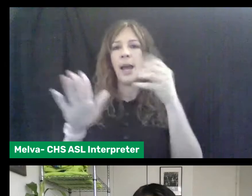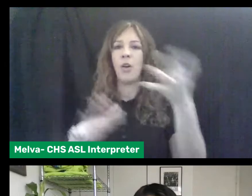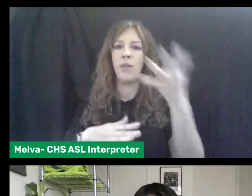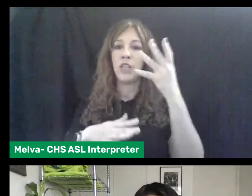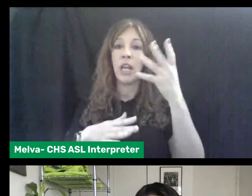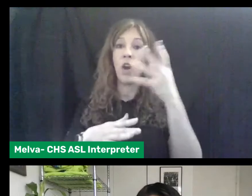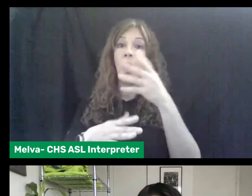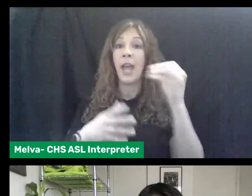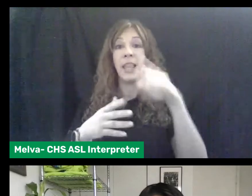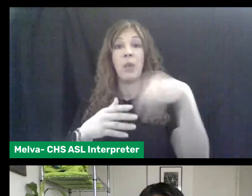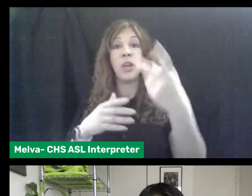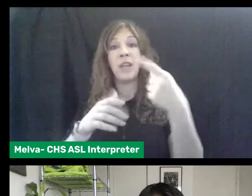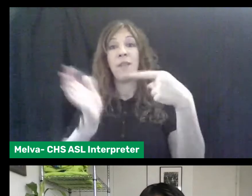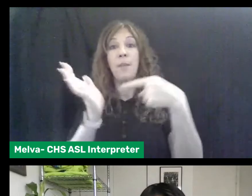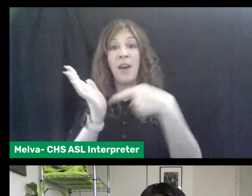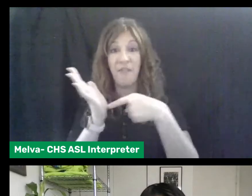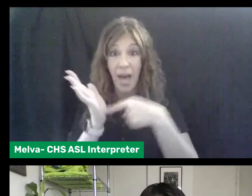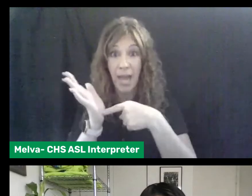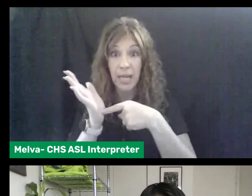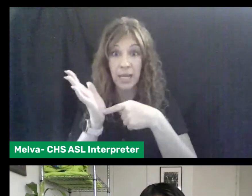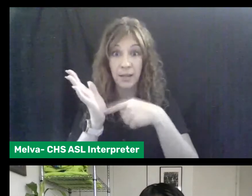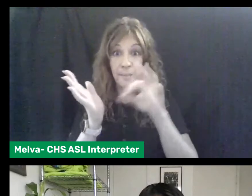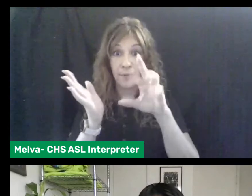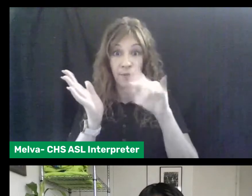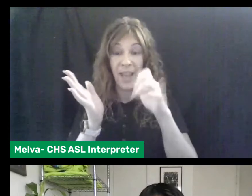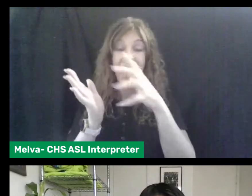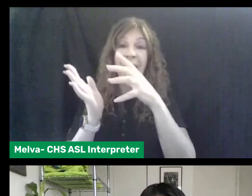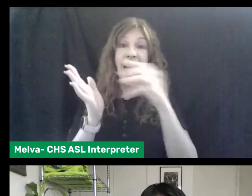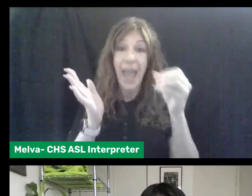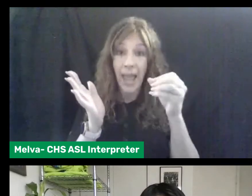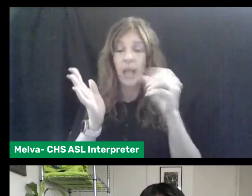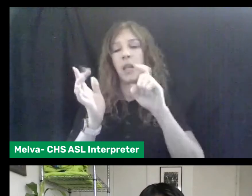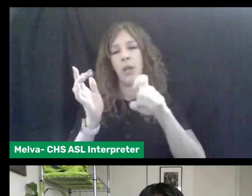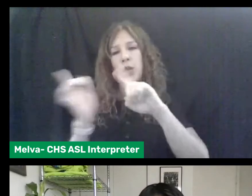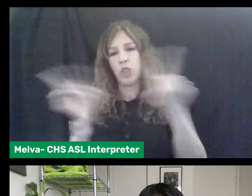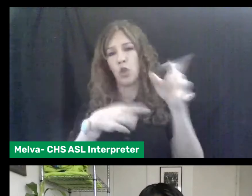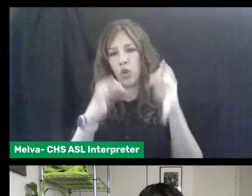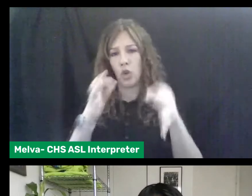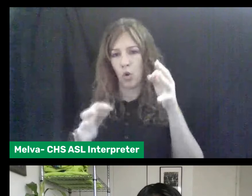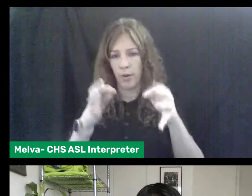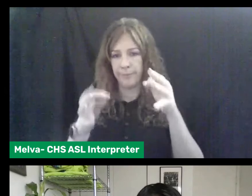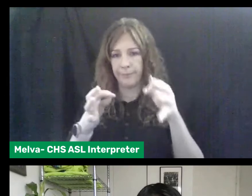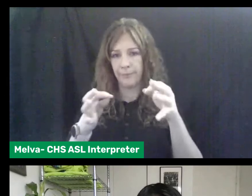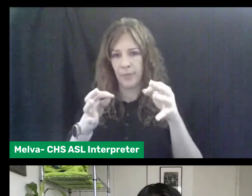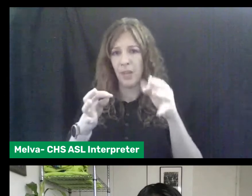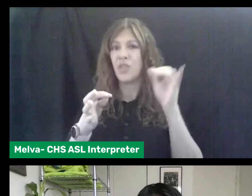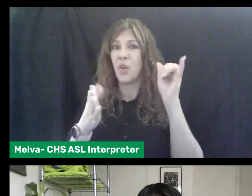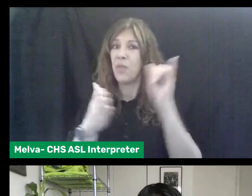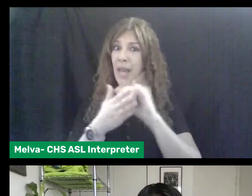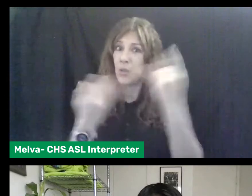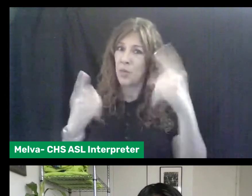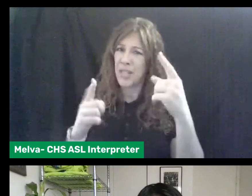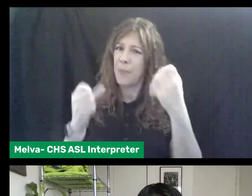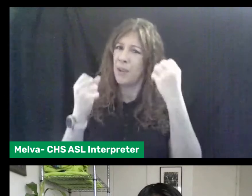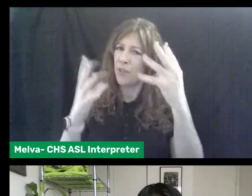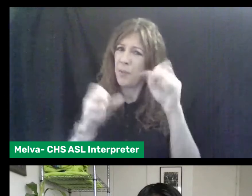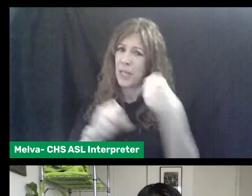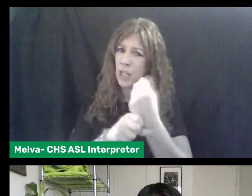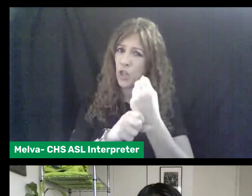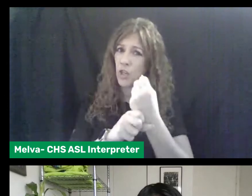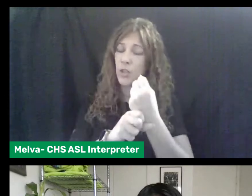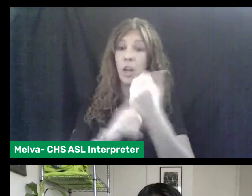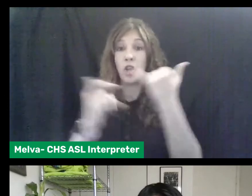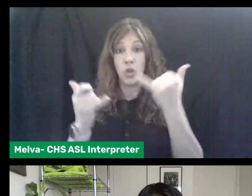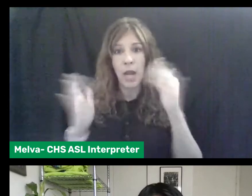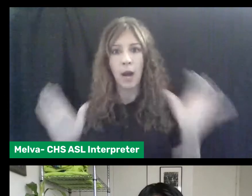corte. Esa era la situación hace algunos años. Por eso es que promovimos la nueva ordenanza y